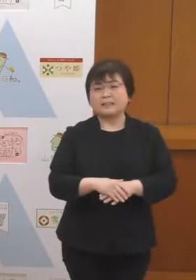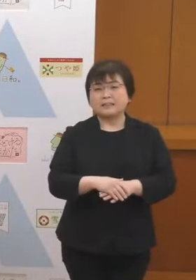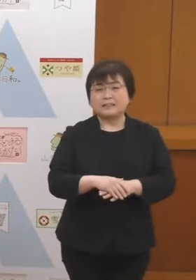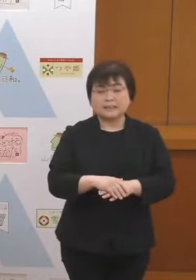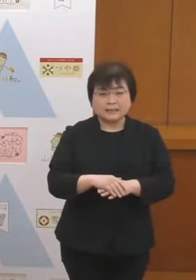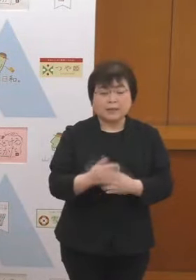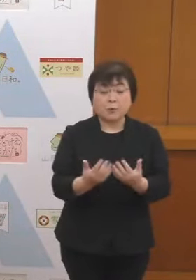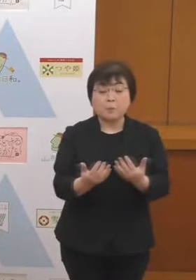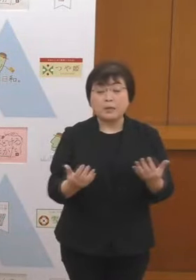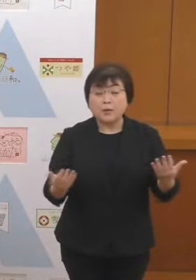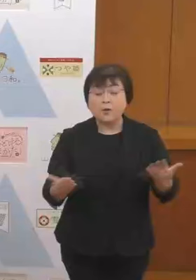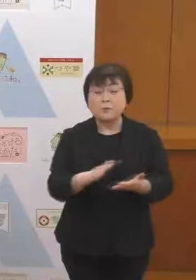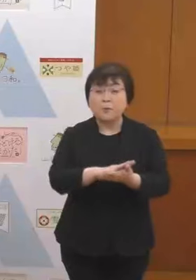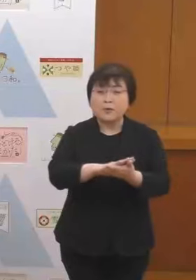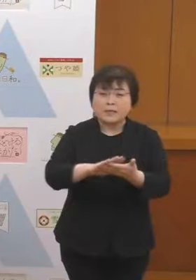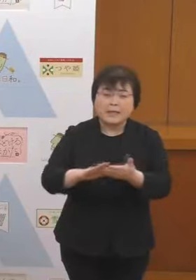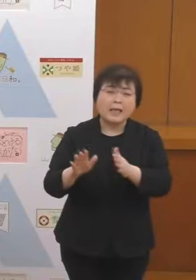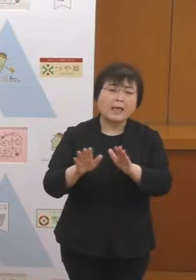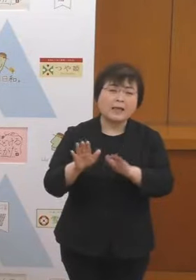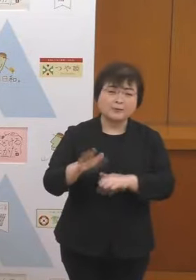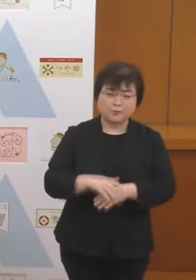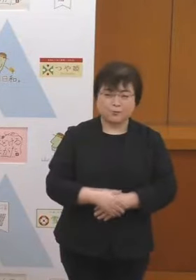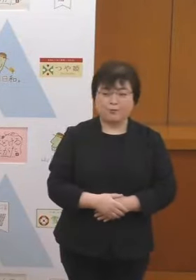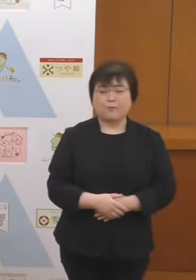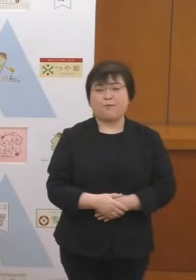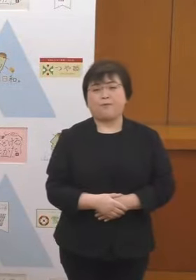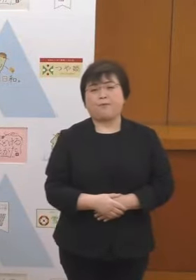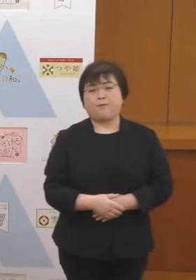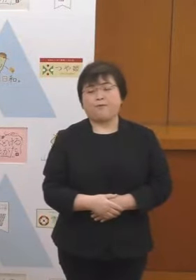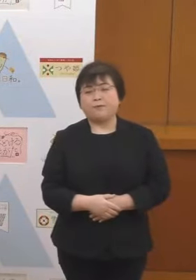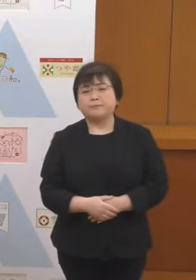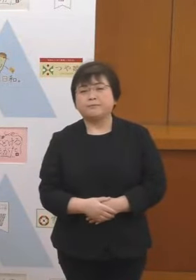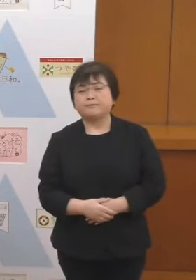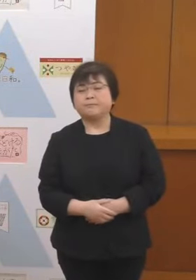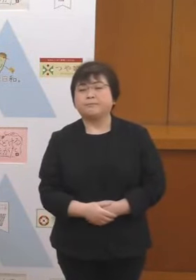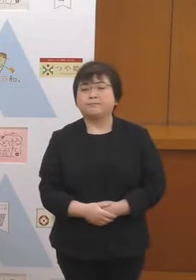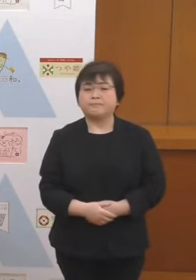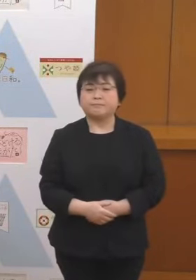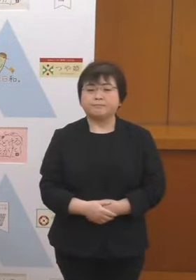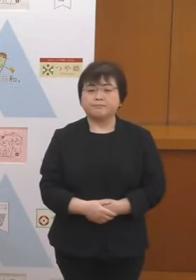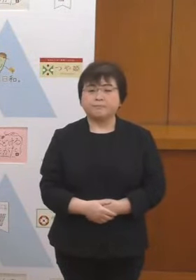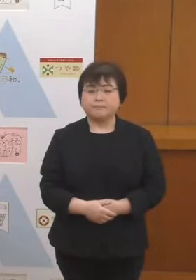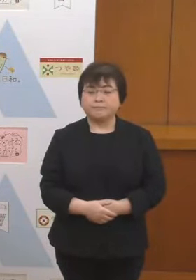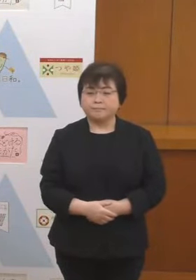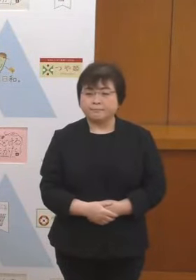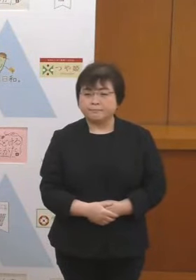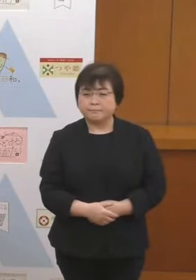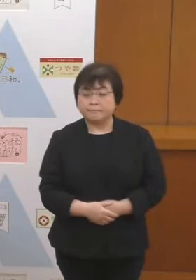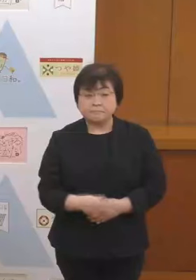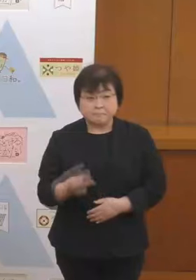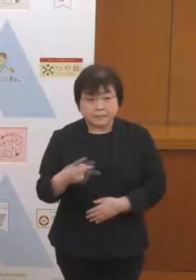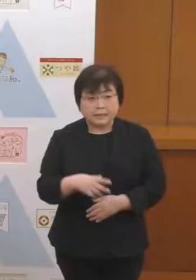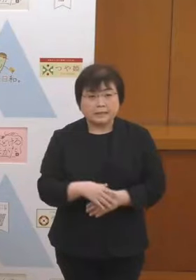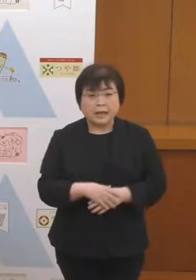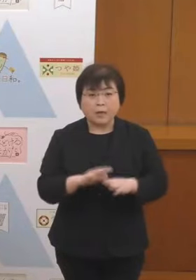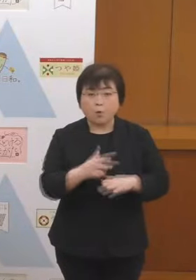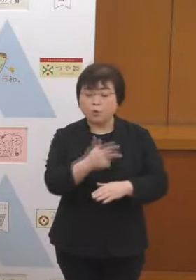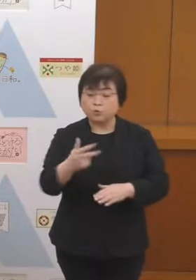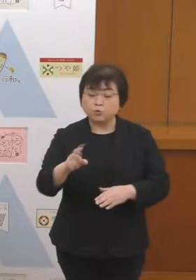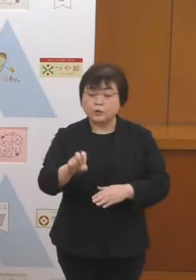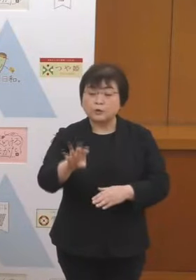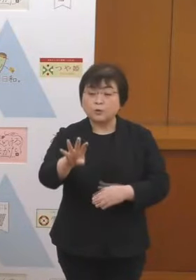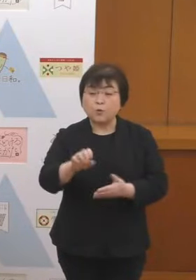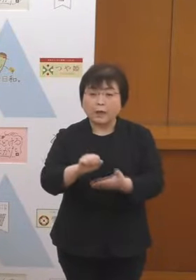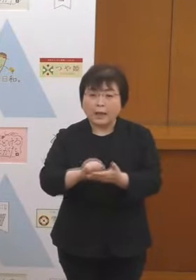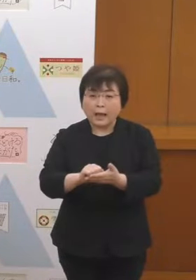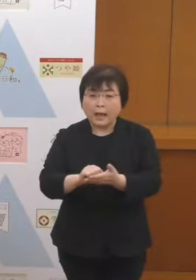が芽吹き始めました新緑が鮮やかに入る季節を迎えましたまた今週24